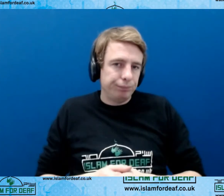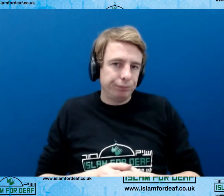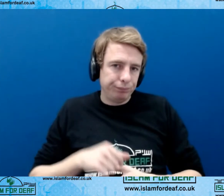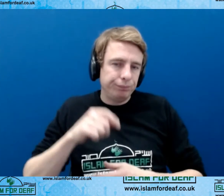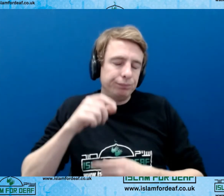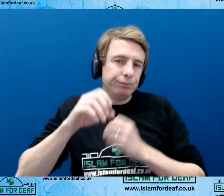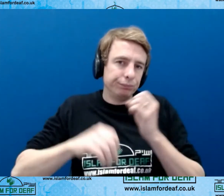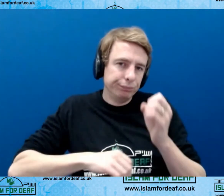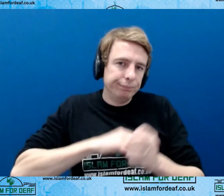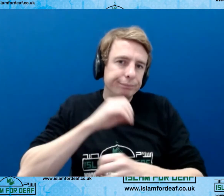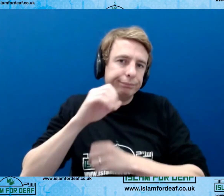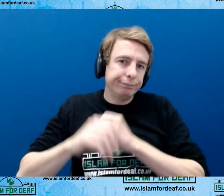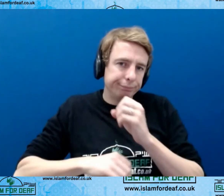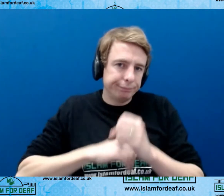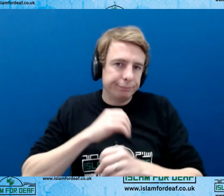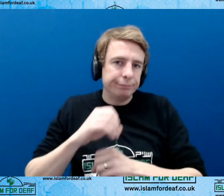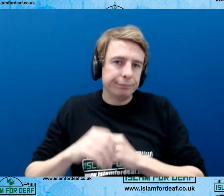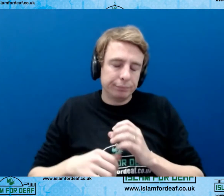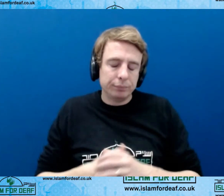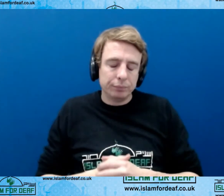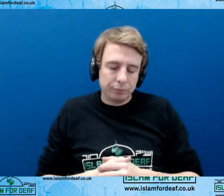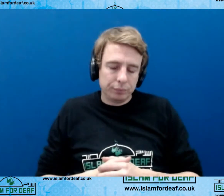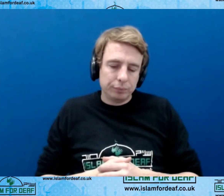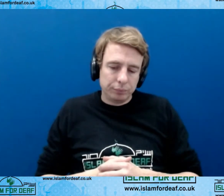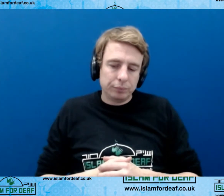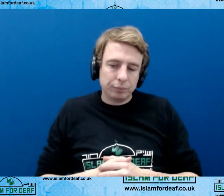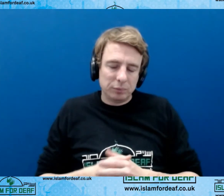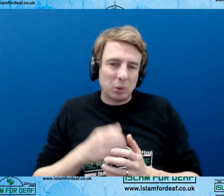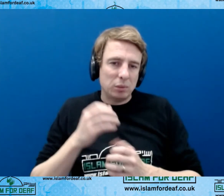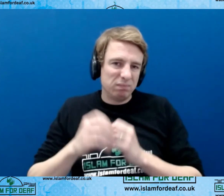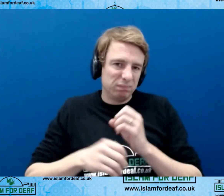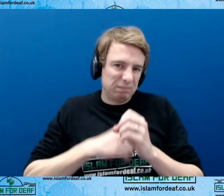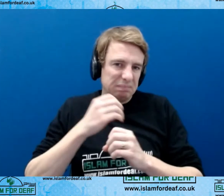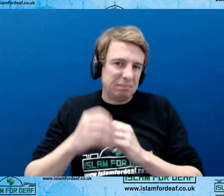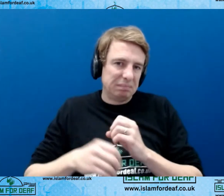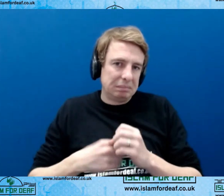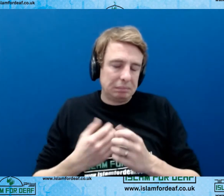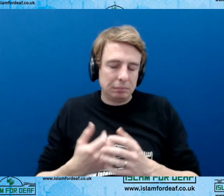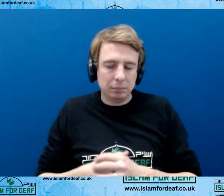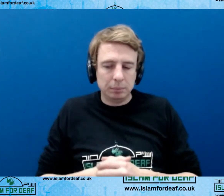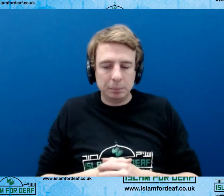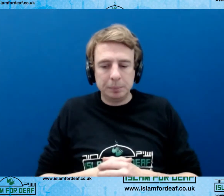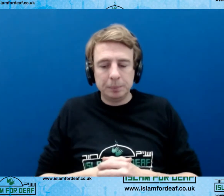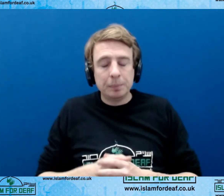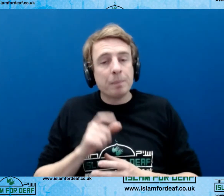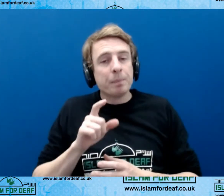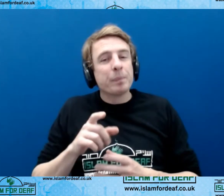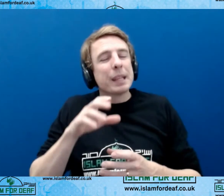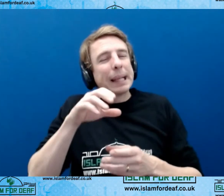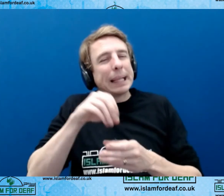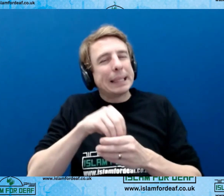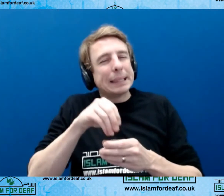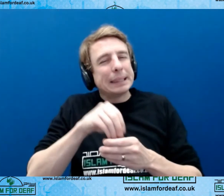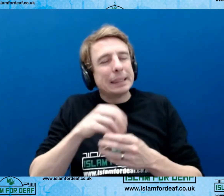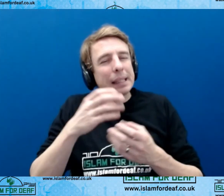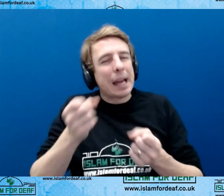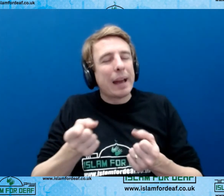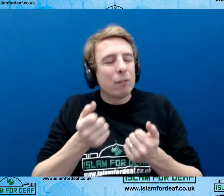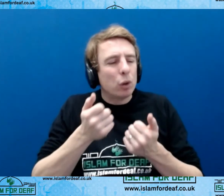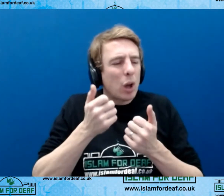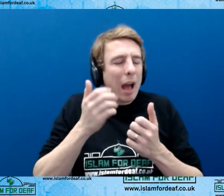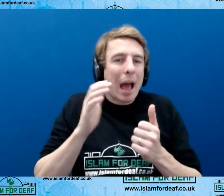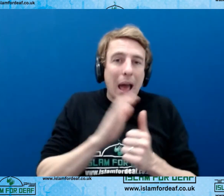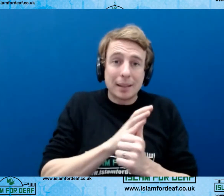container of the deeds of the sons of Adam, the good and the evil deeds. ثم قال تعالى